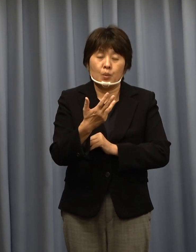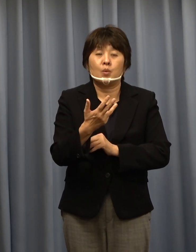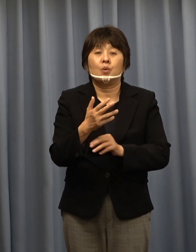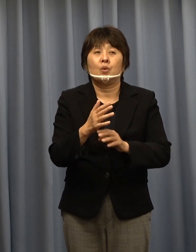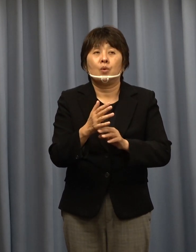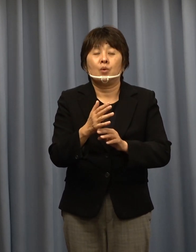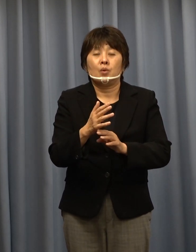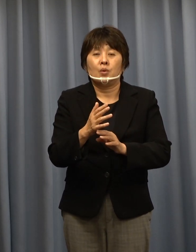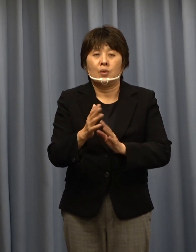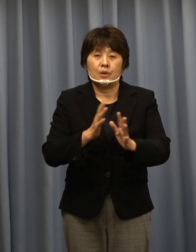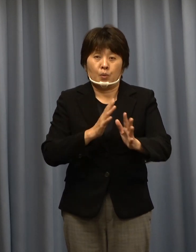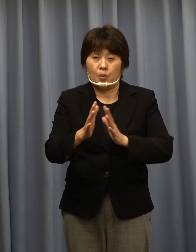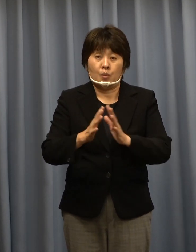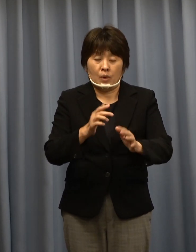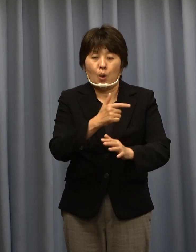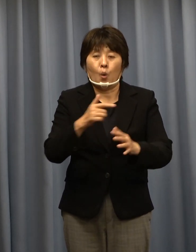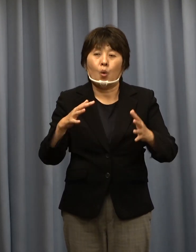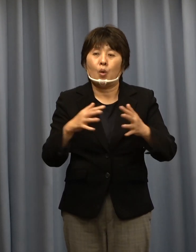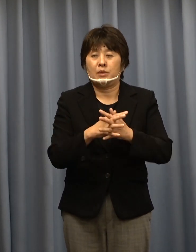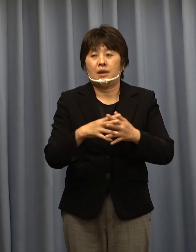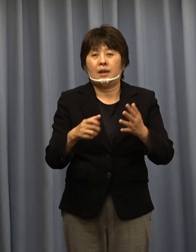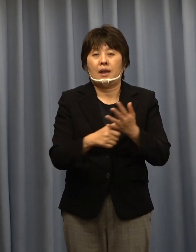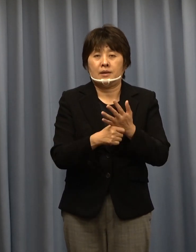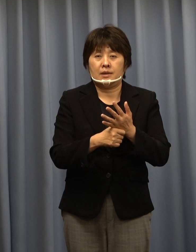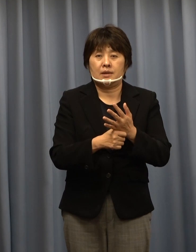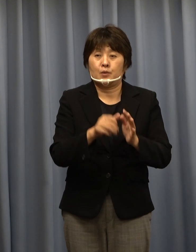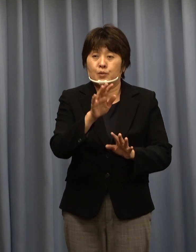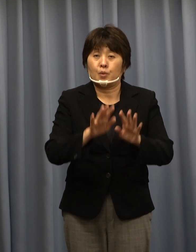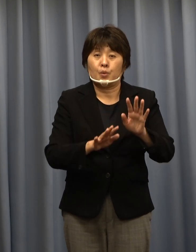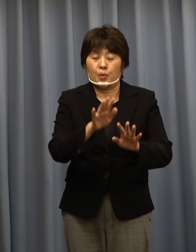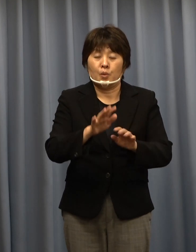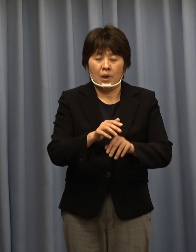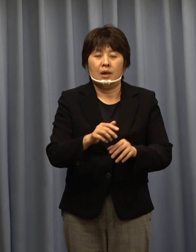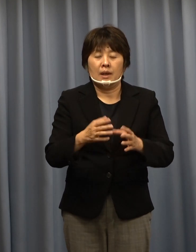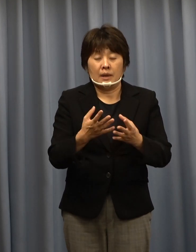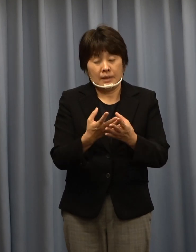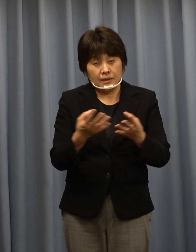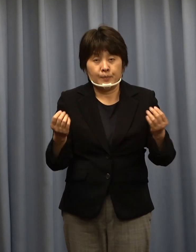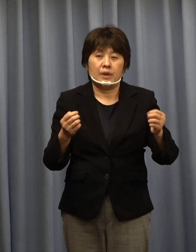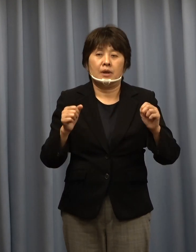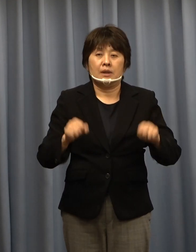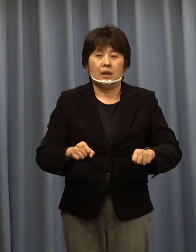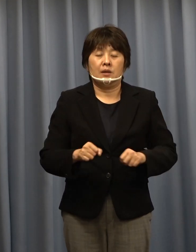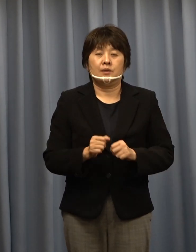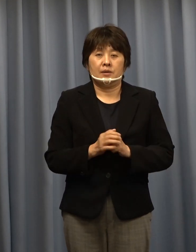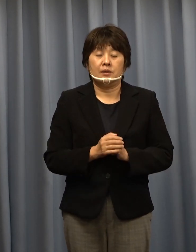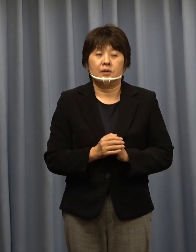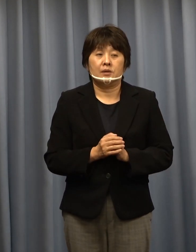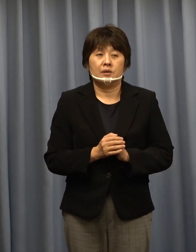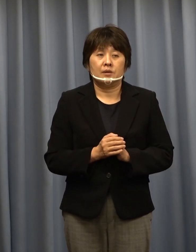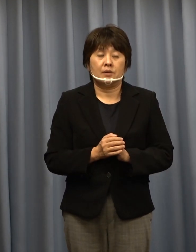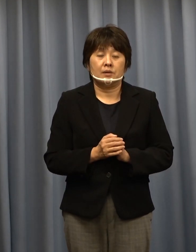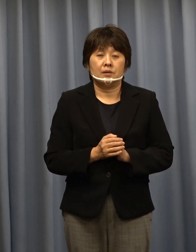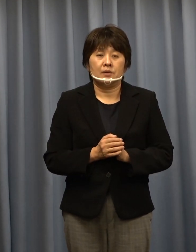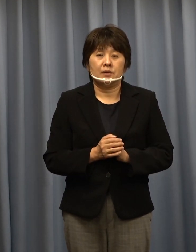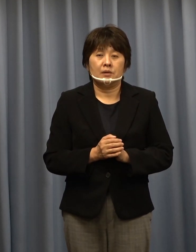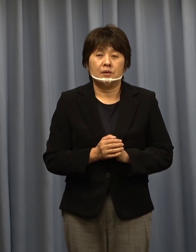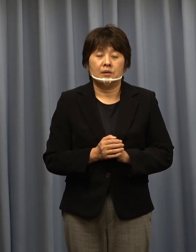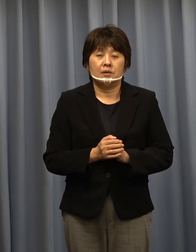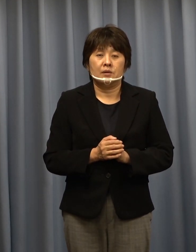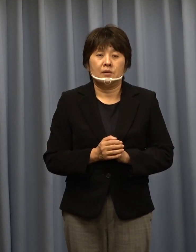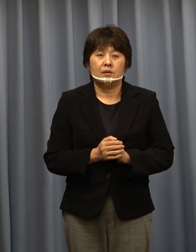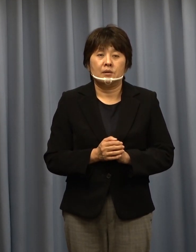は、大宮駅周辺で取られたものですけど、かなり多かったということだけは発言をしています。したが